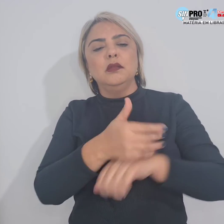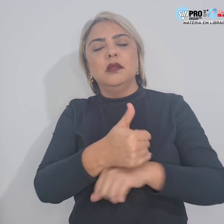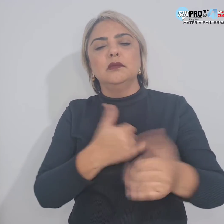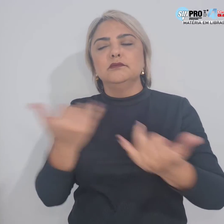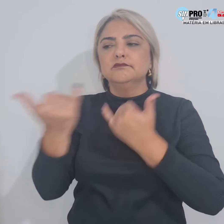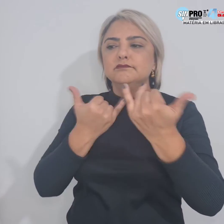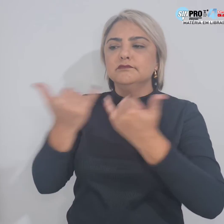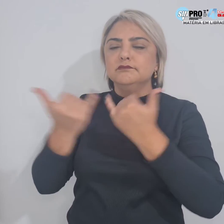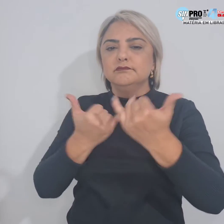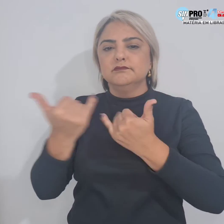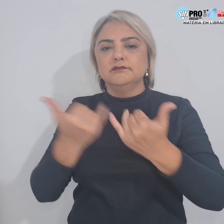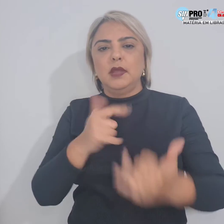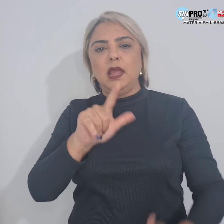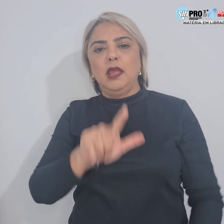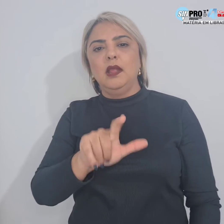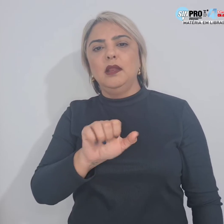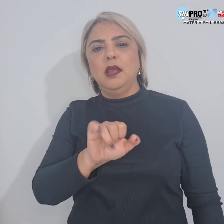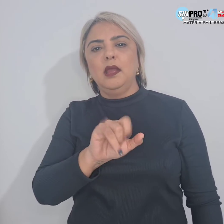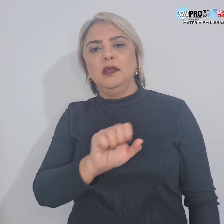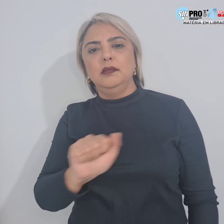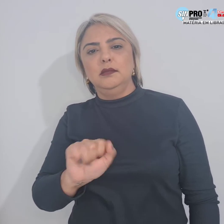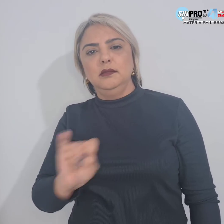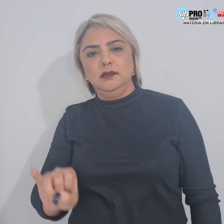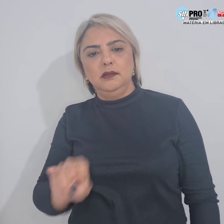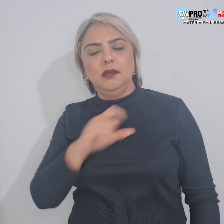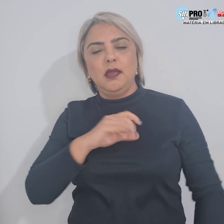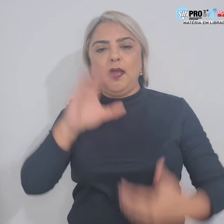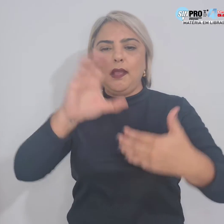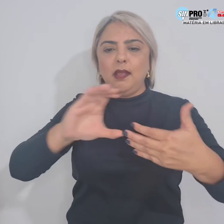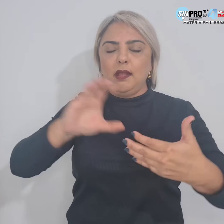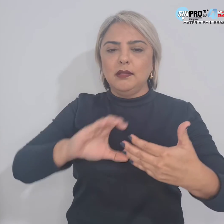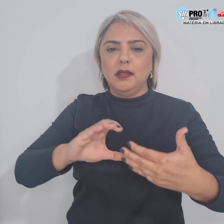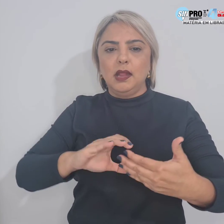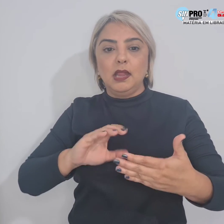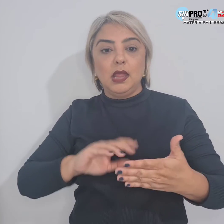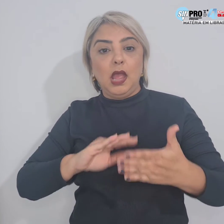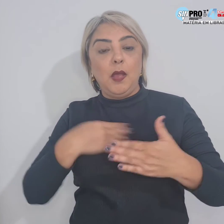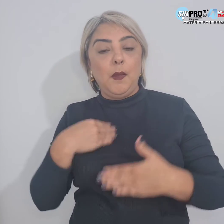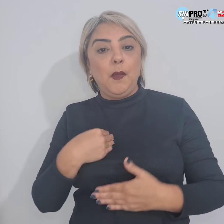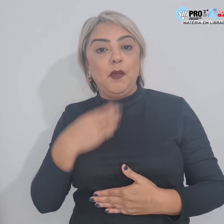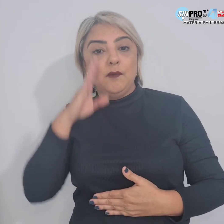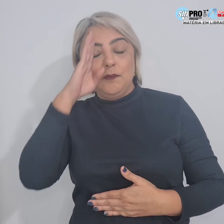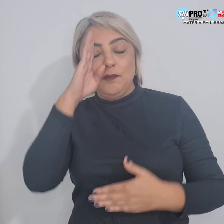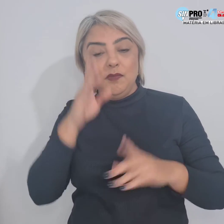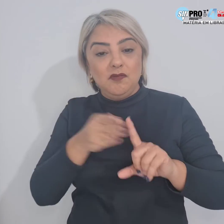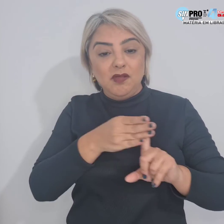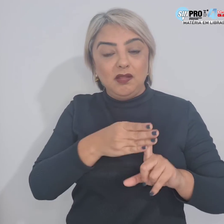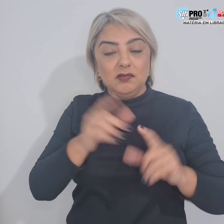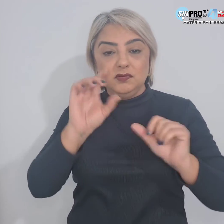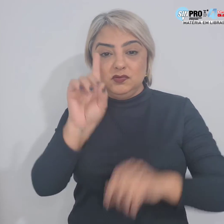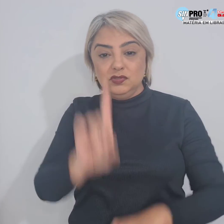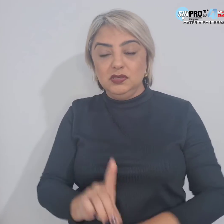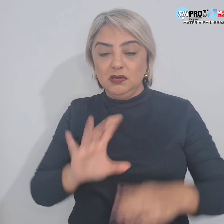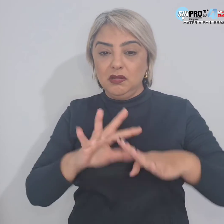Informação, LAI. A categoria foi privada do direito à quarentena e